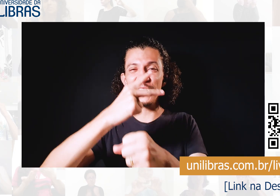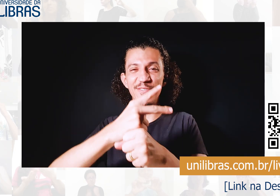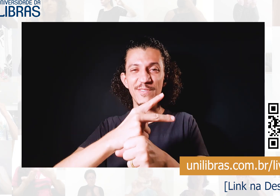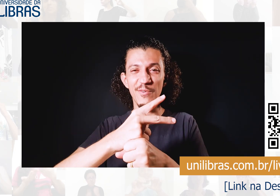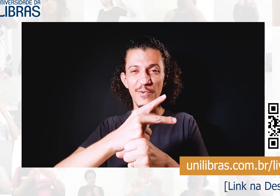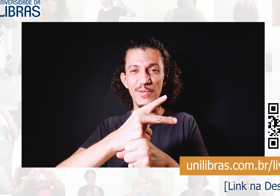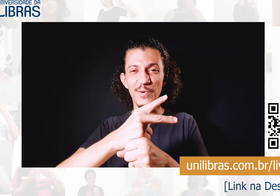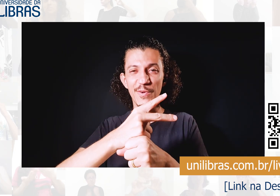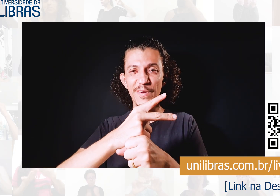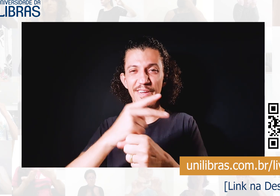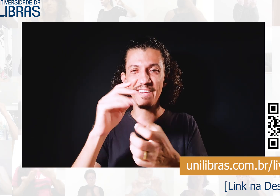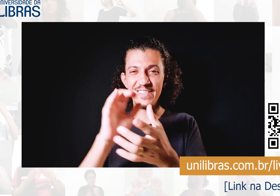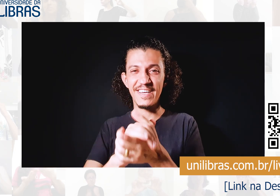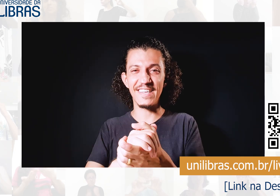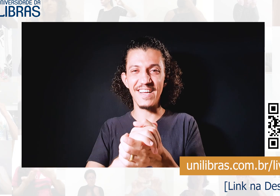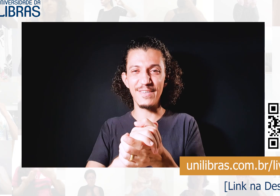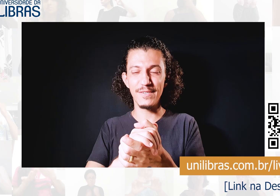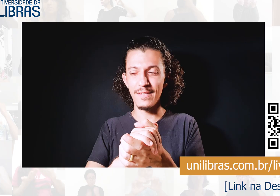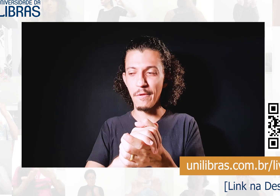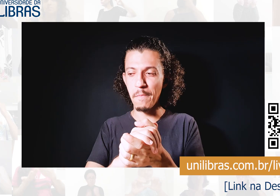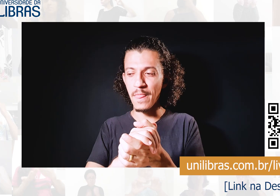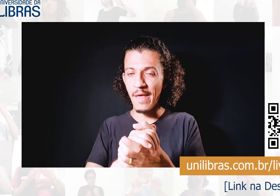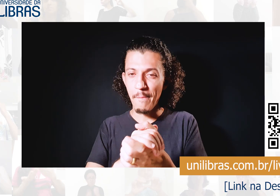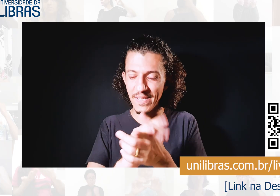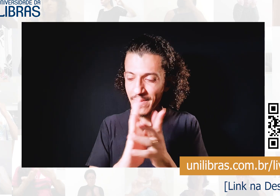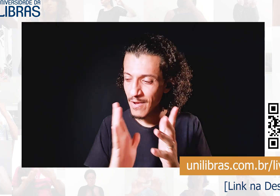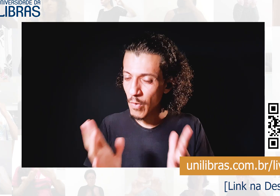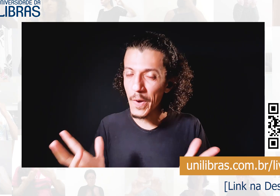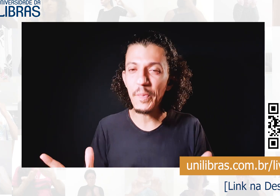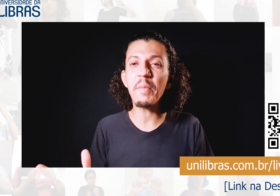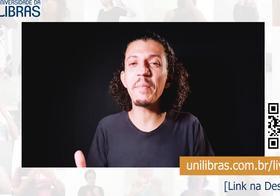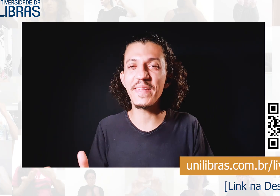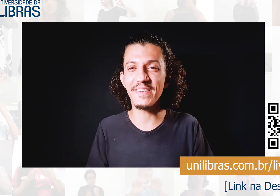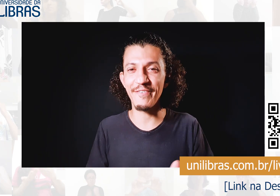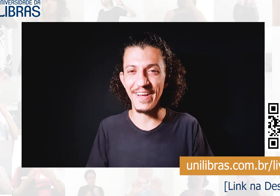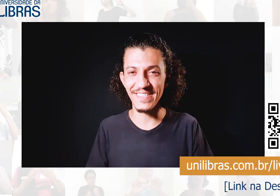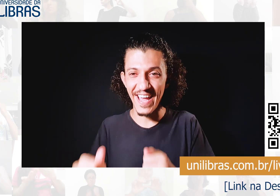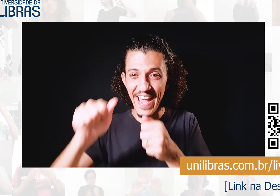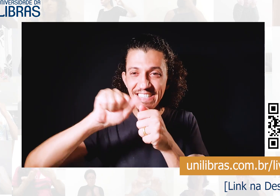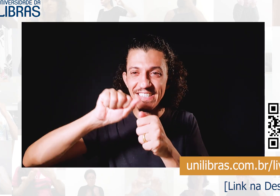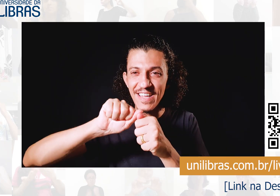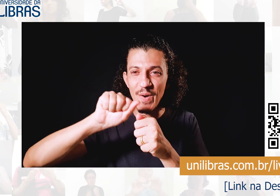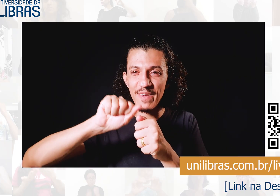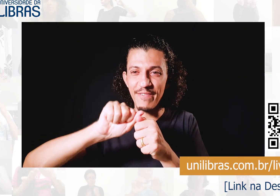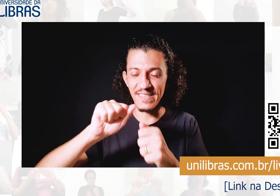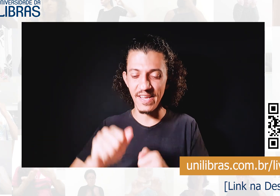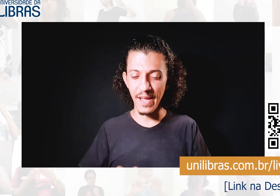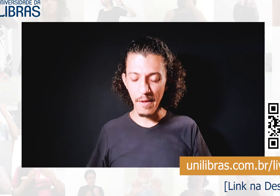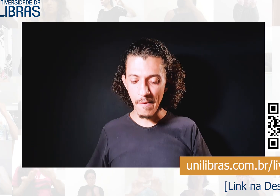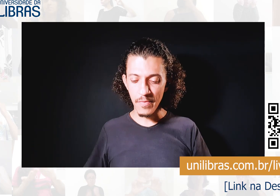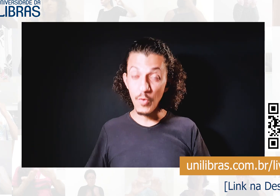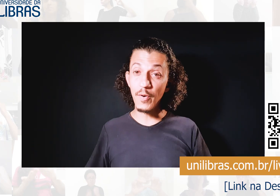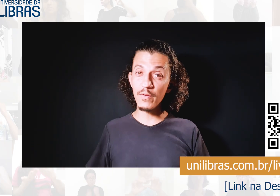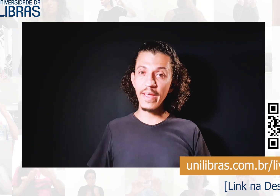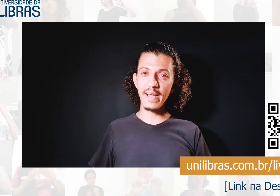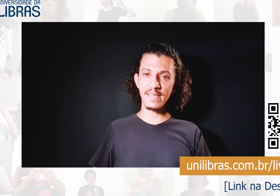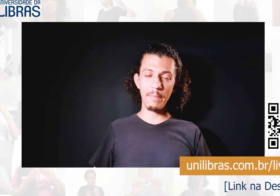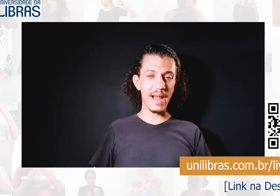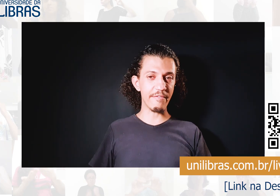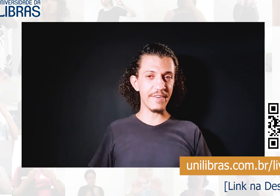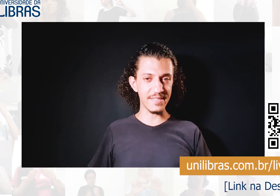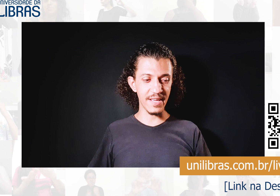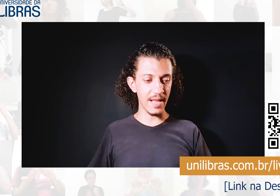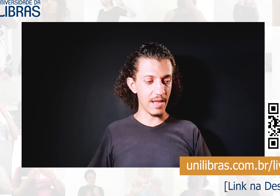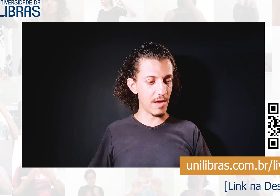2 anos no futuro de casados. Mas qual que é o problema dessa frase? Esse sinal aqui, fazer, no português,